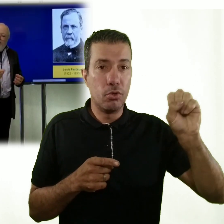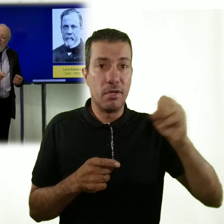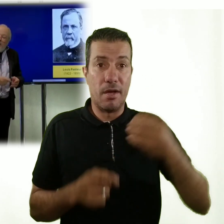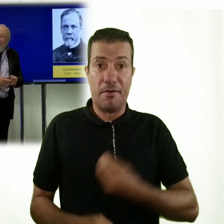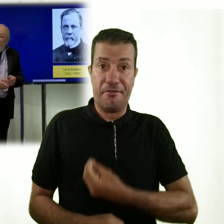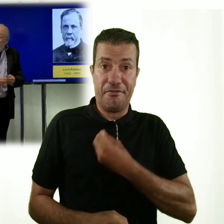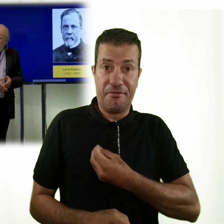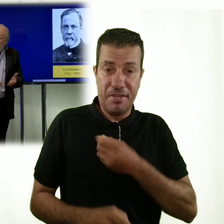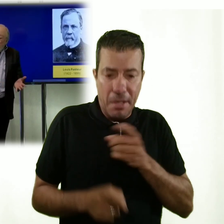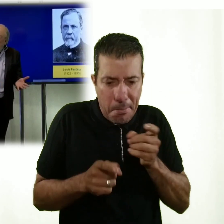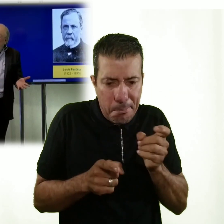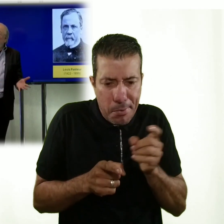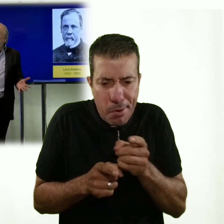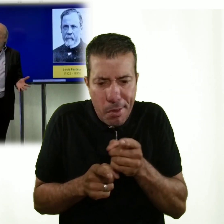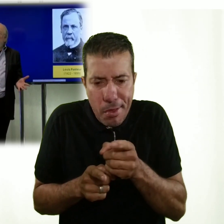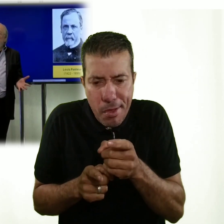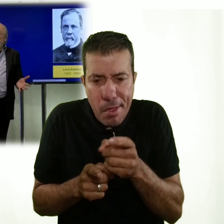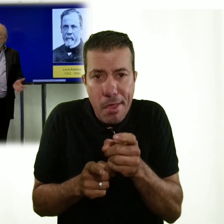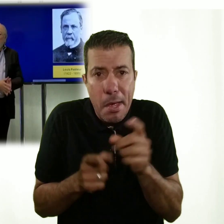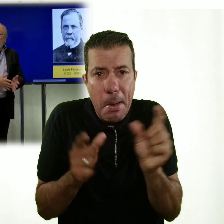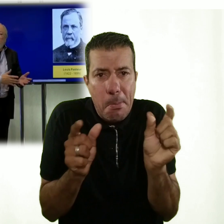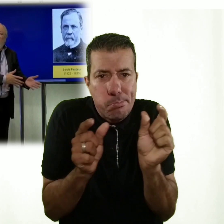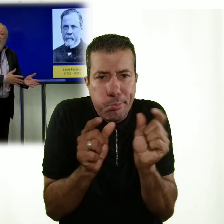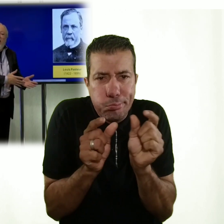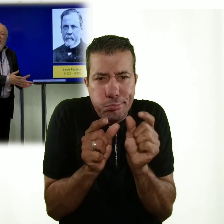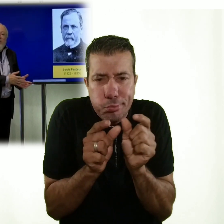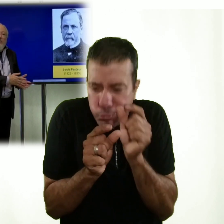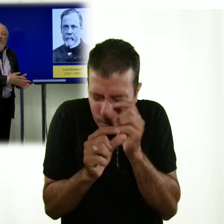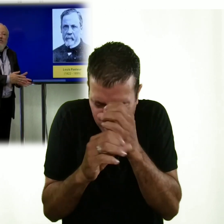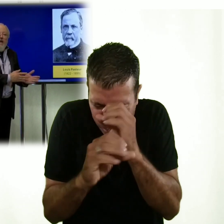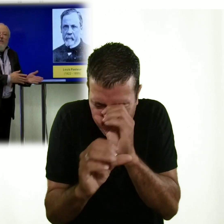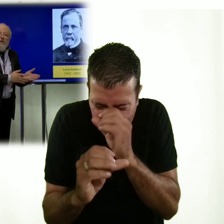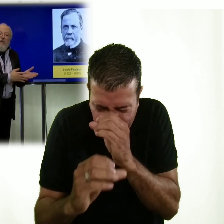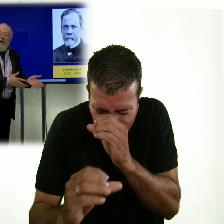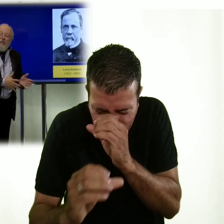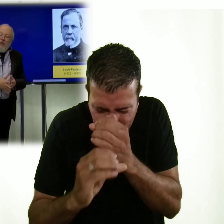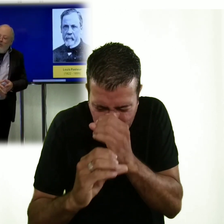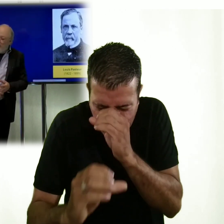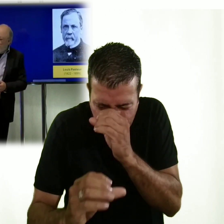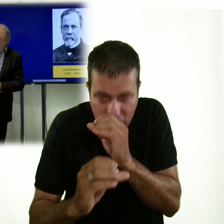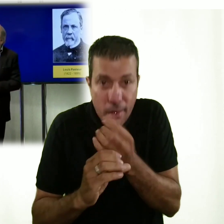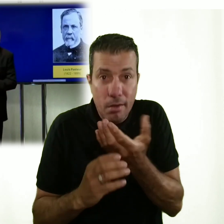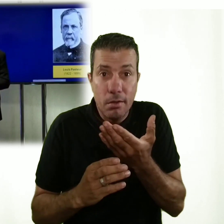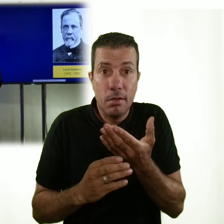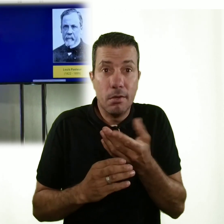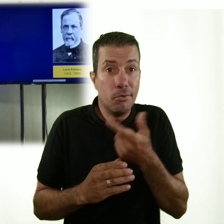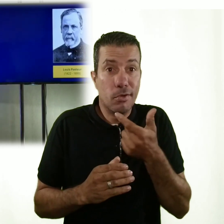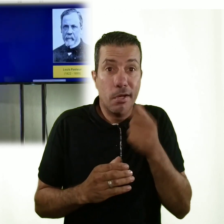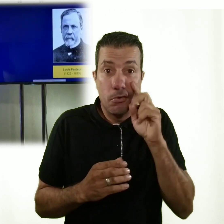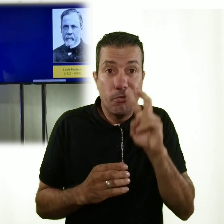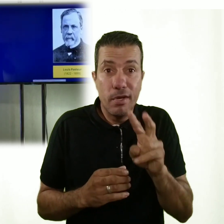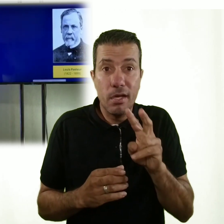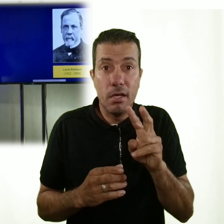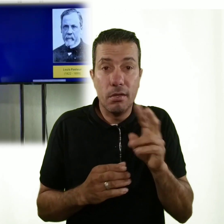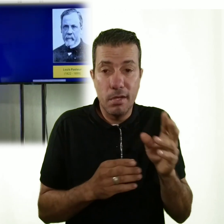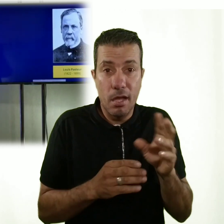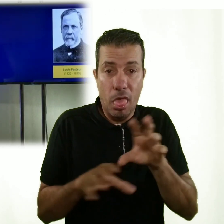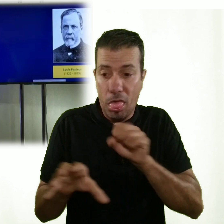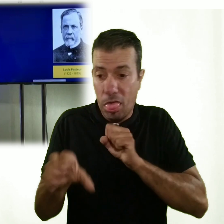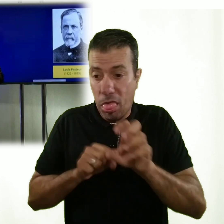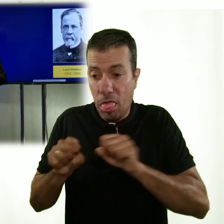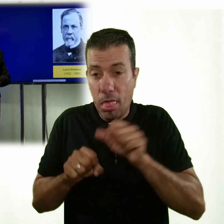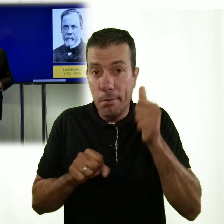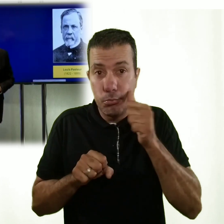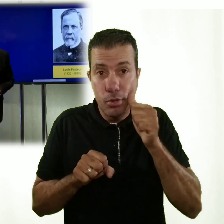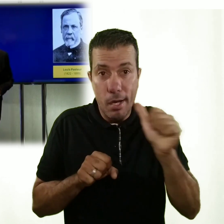micro, pequena, vida pequena. É tão pequena que você não vê. Mas você leva um germe de uma mulher para outra. Bom, começou então